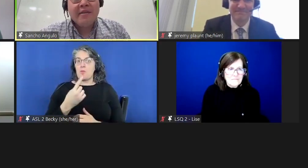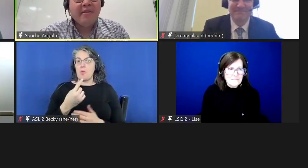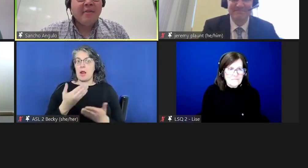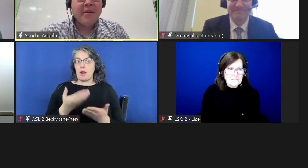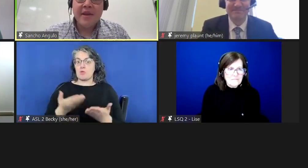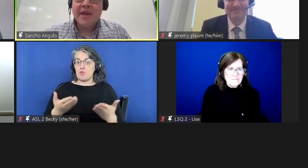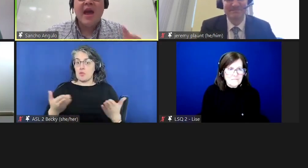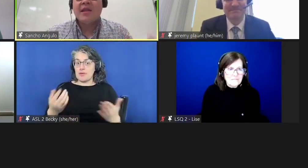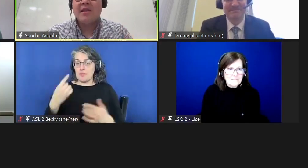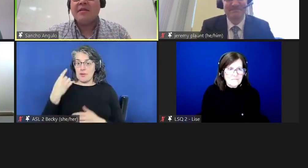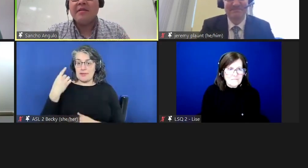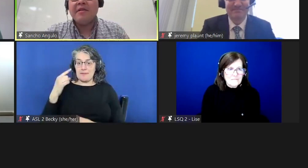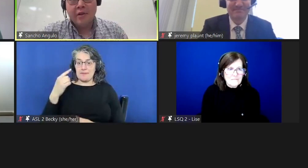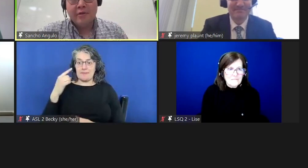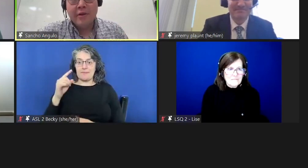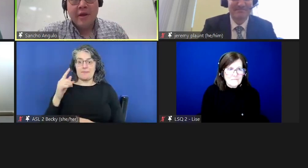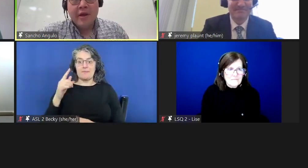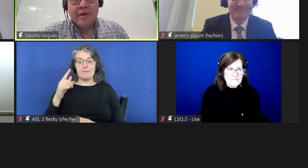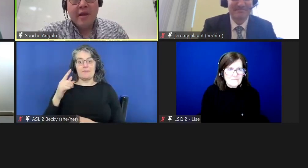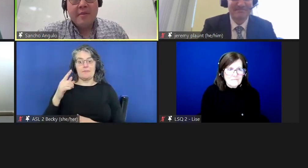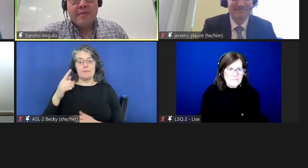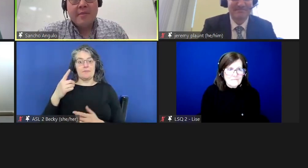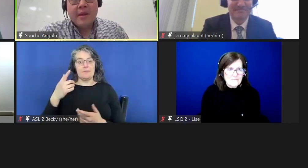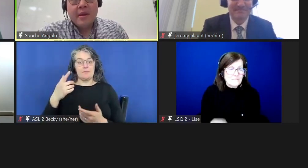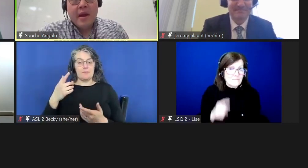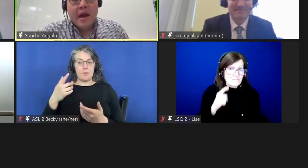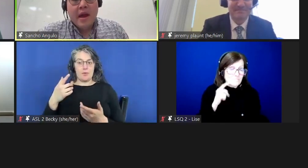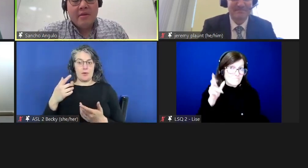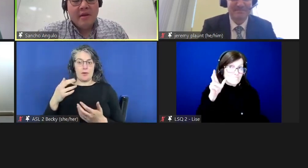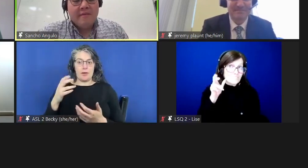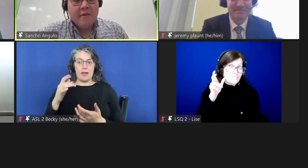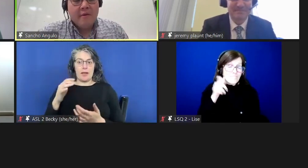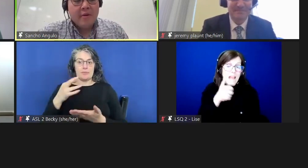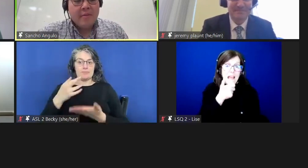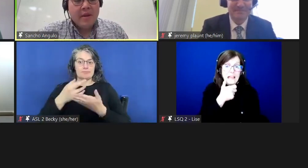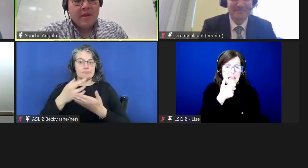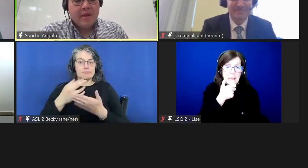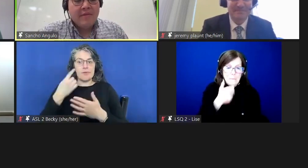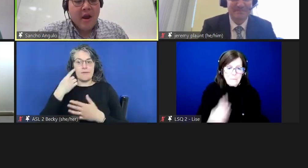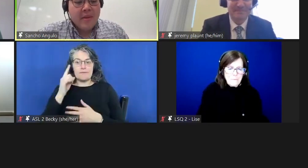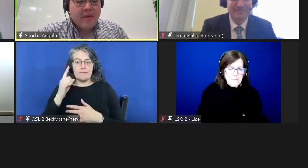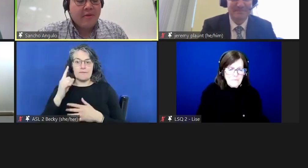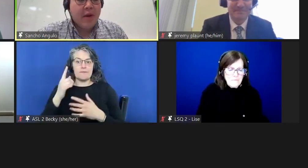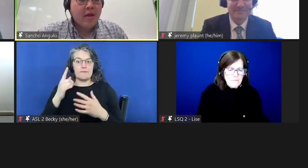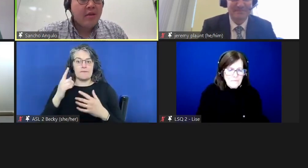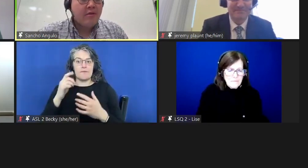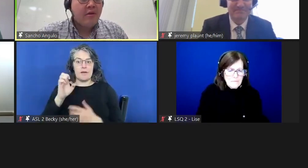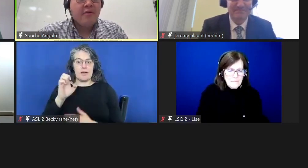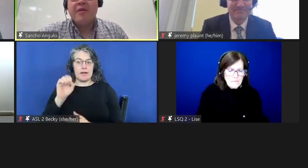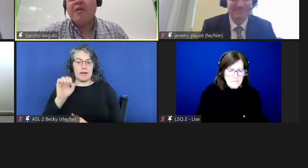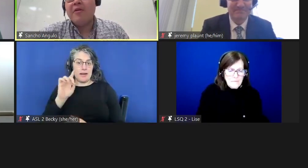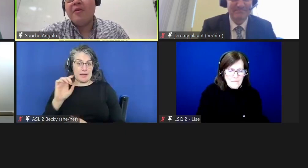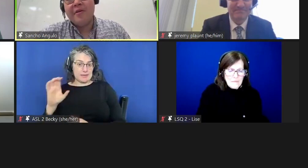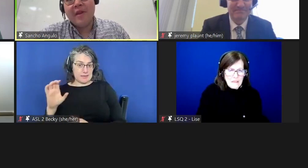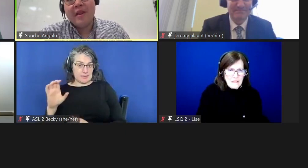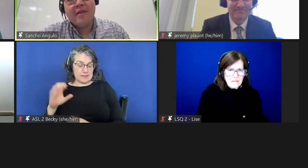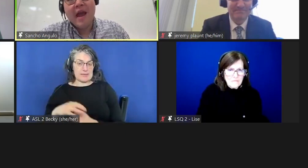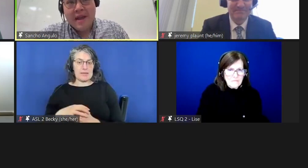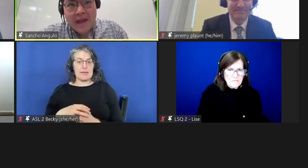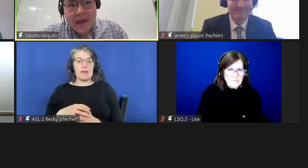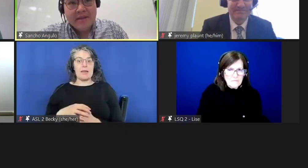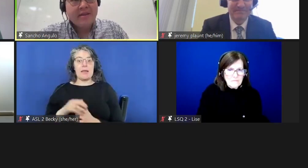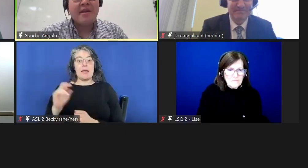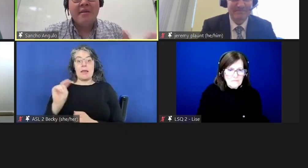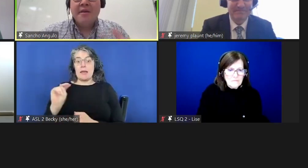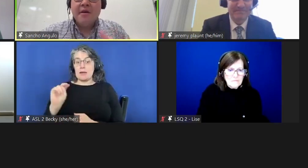IT accessibility that does include some stuff for the built environment as well. There's also the neurodiversity